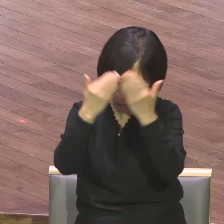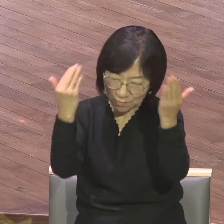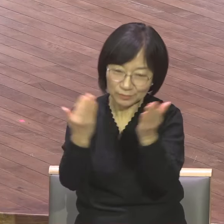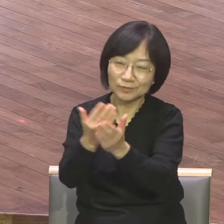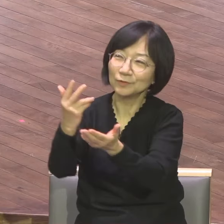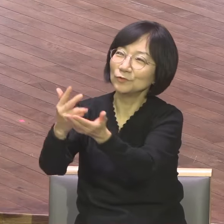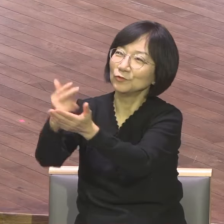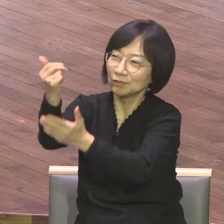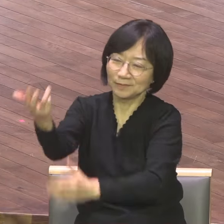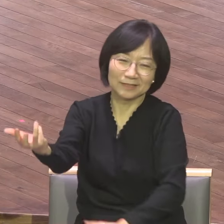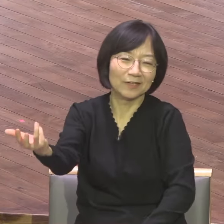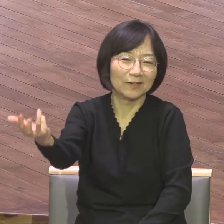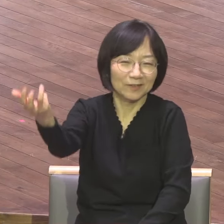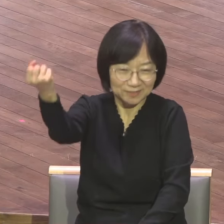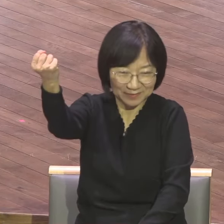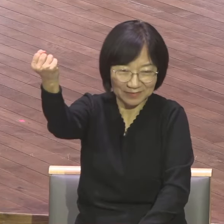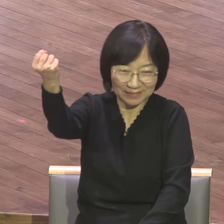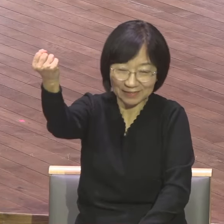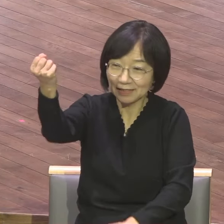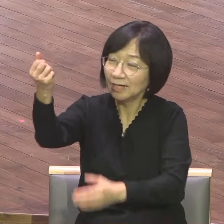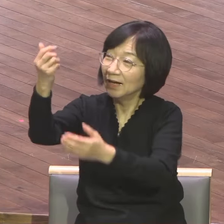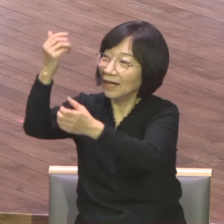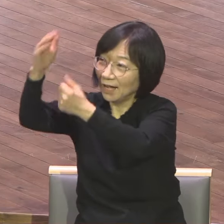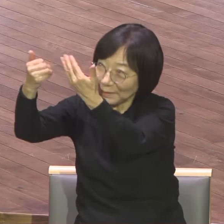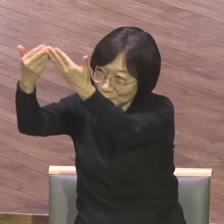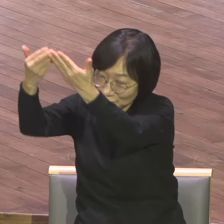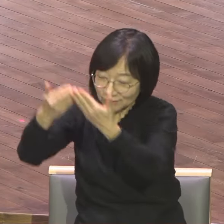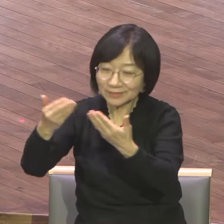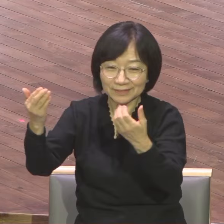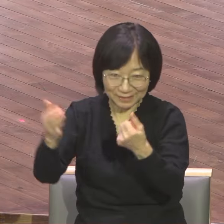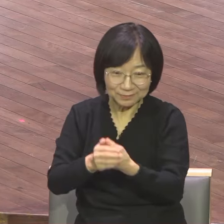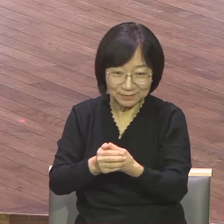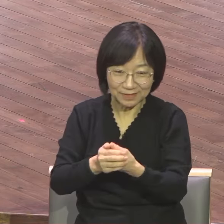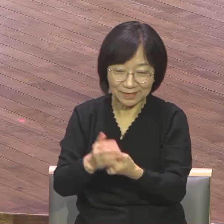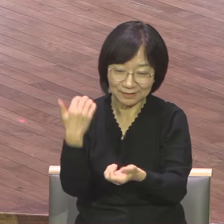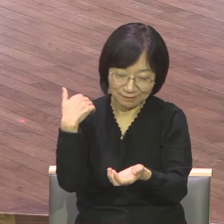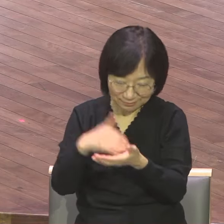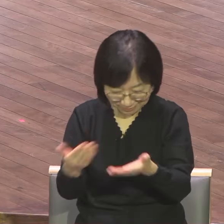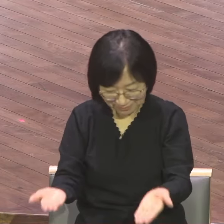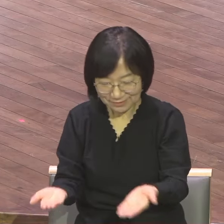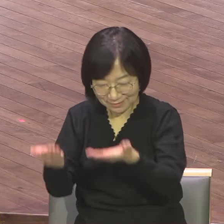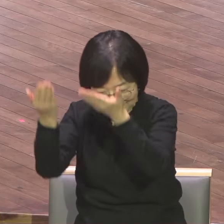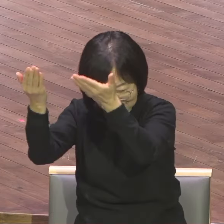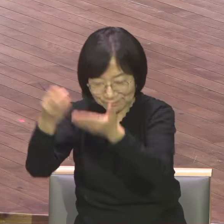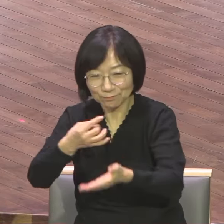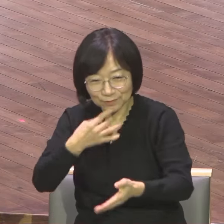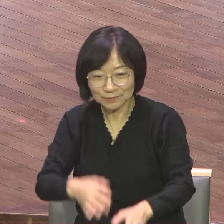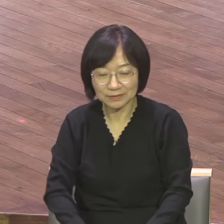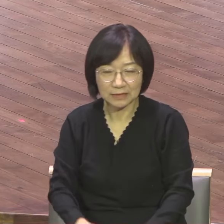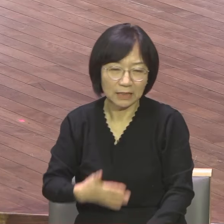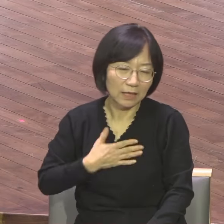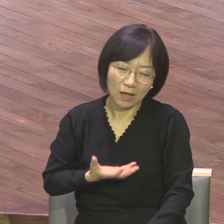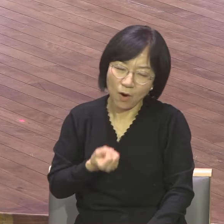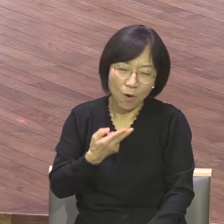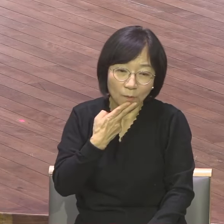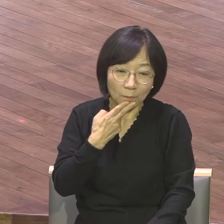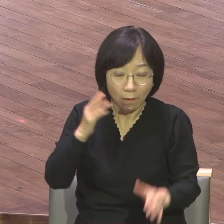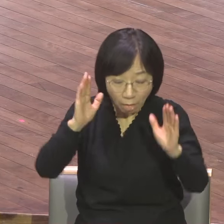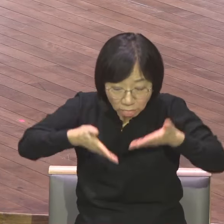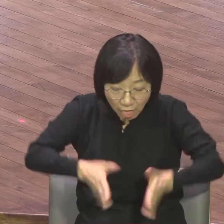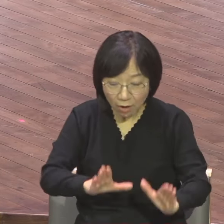아멘. 주님으로부터 왔으니 주께 드릴 뿐입니다. 다 주님의 것이지. 내게 어디 있습니까? 벌거벗은